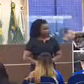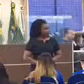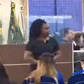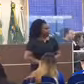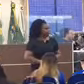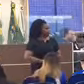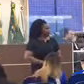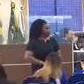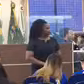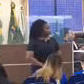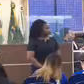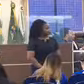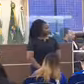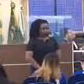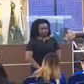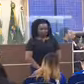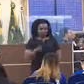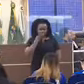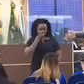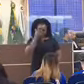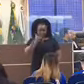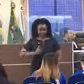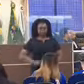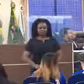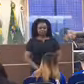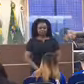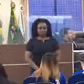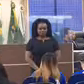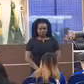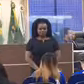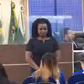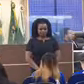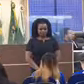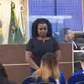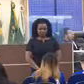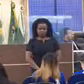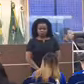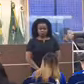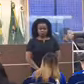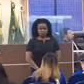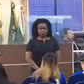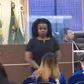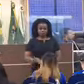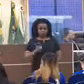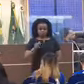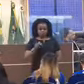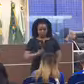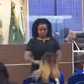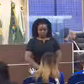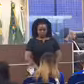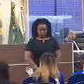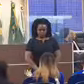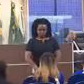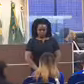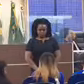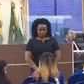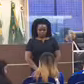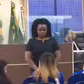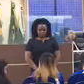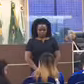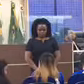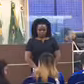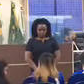público acima do normal, né, Angel? Por se tratar da primeira sessão do ano, e a Câmara agora volta, né?